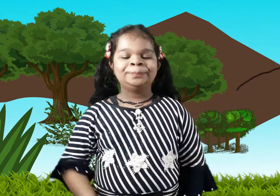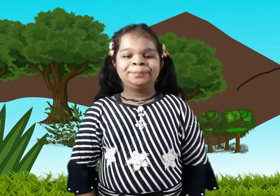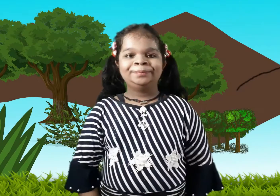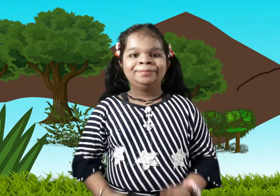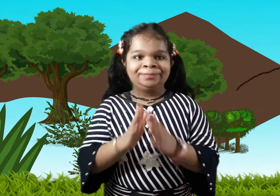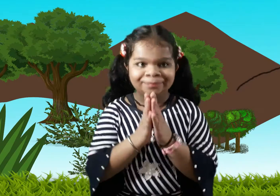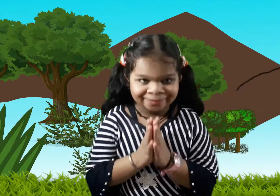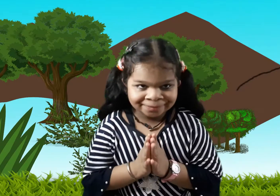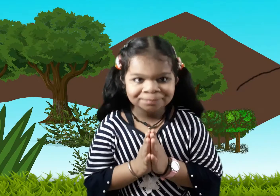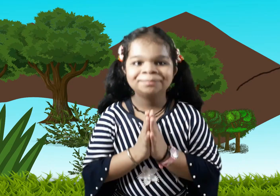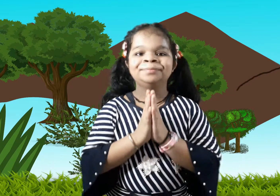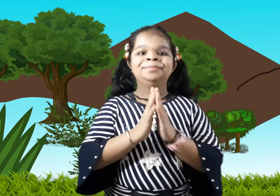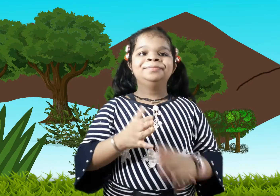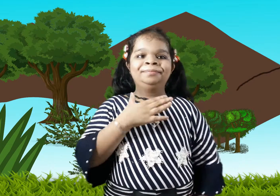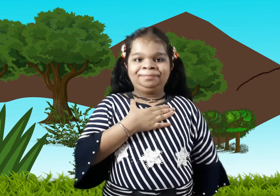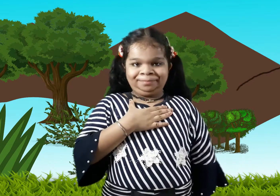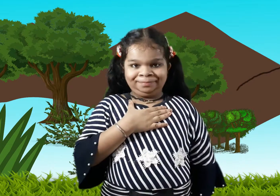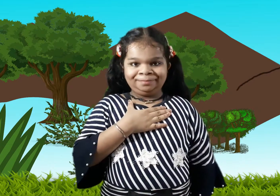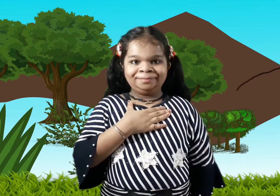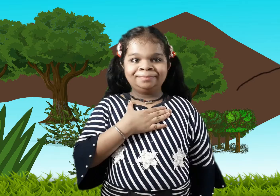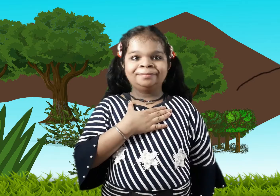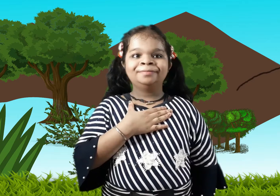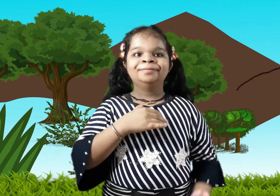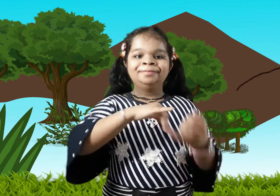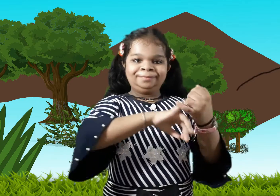नमस्ते, मेरा नाम श्रेया है।